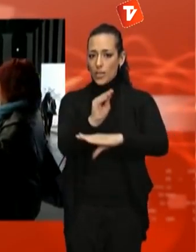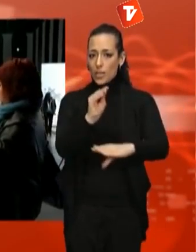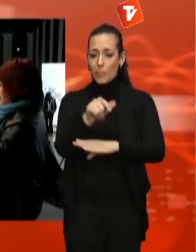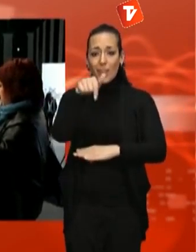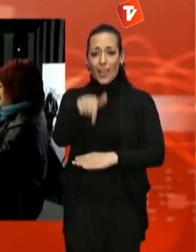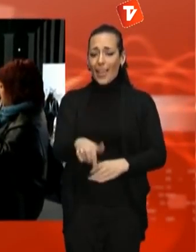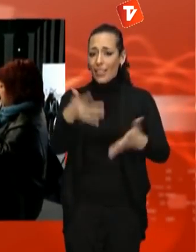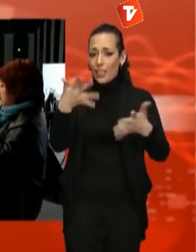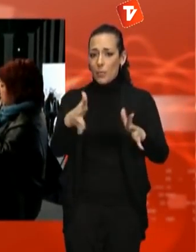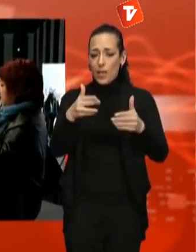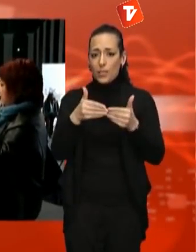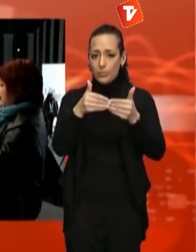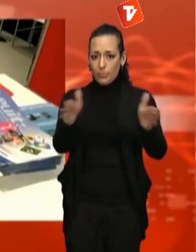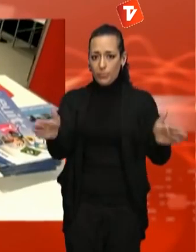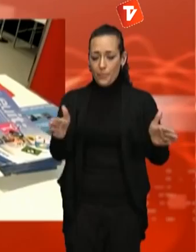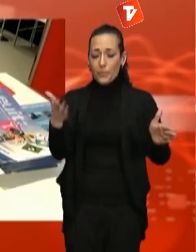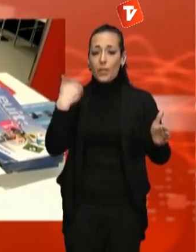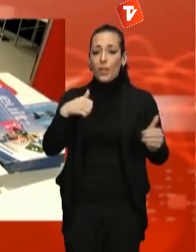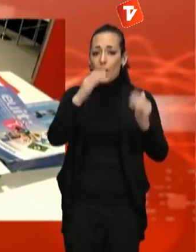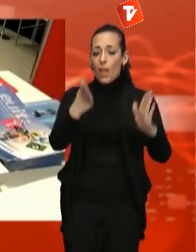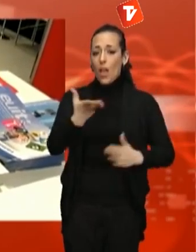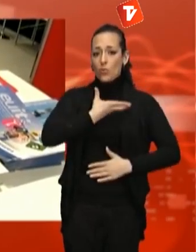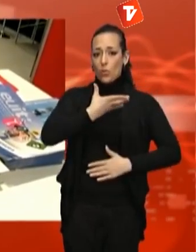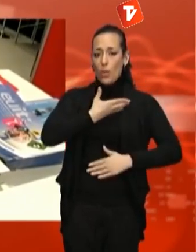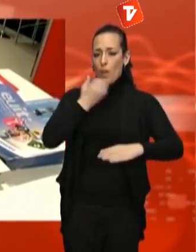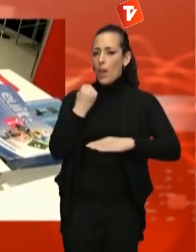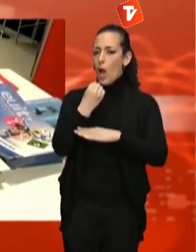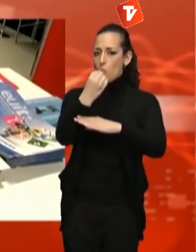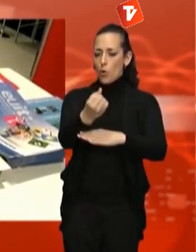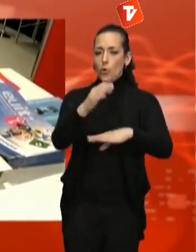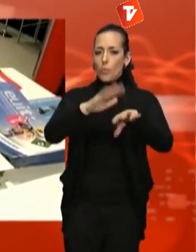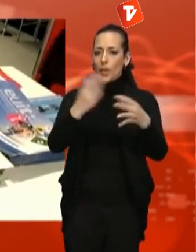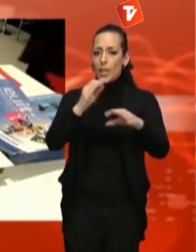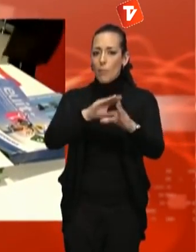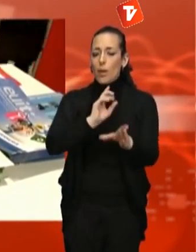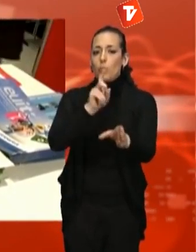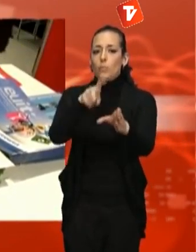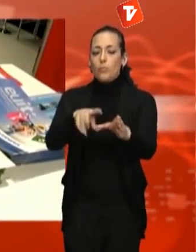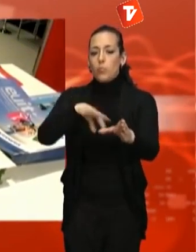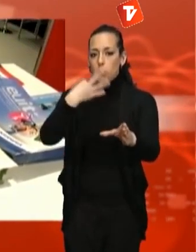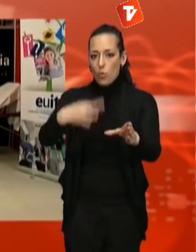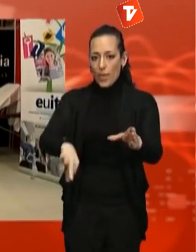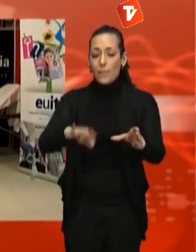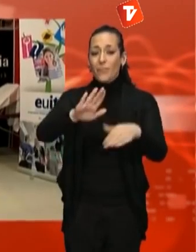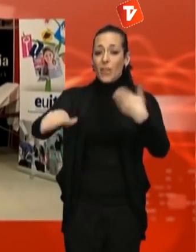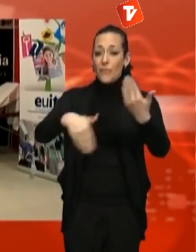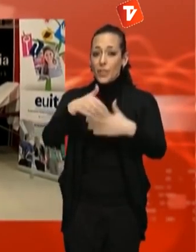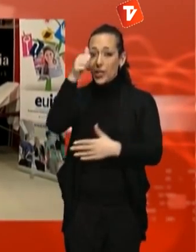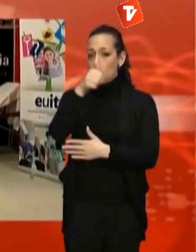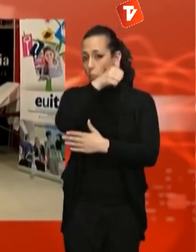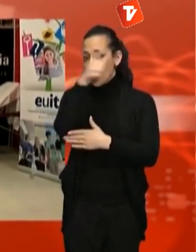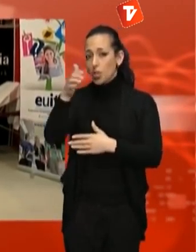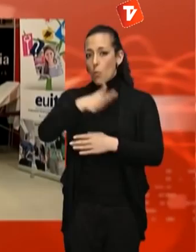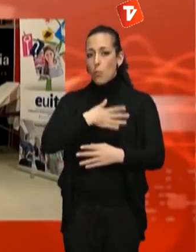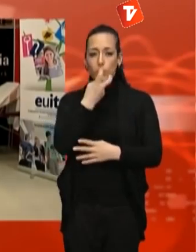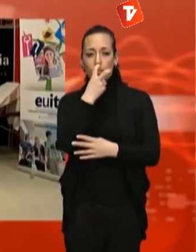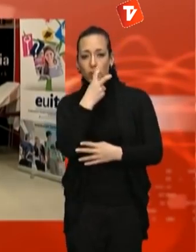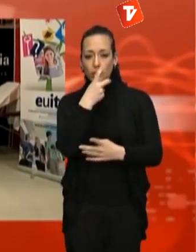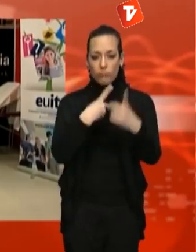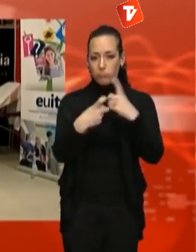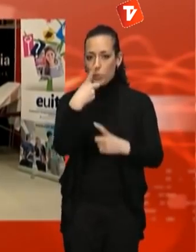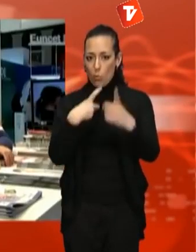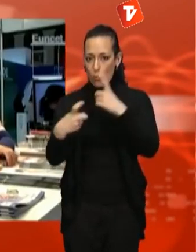i Societat del Coneixement de l'Ajuntament compta amb un estant a la Fira on informarà fins al proper diumenge dels estudis que es poden cursar al campus universitari de Terrassa.